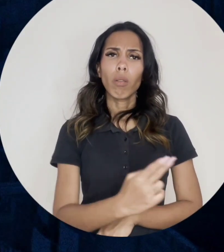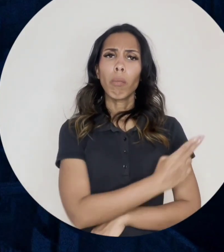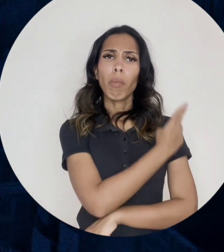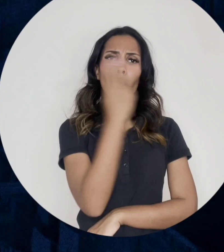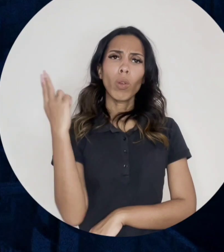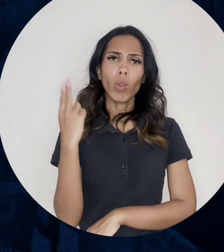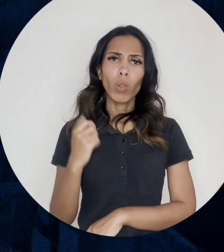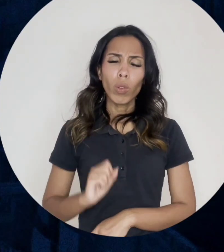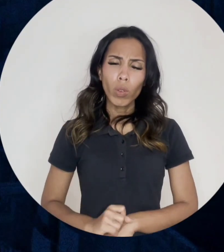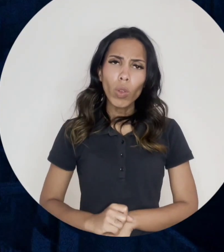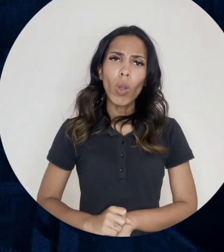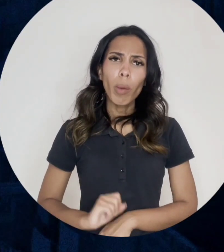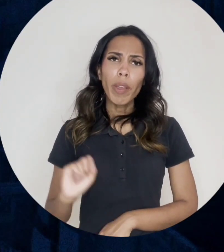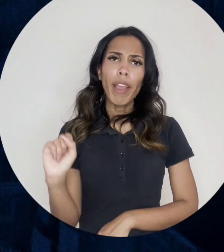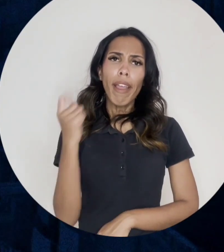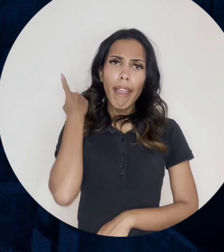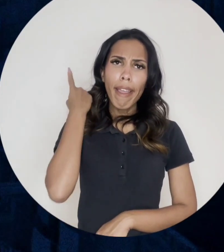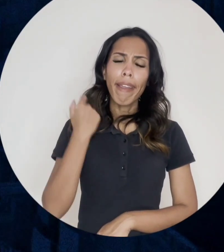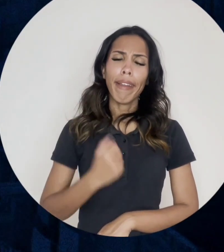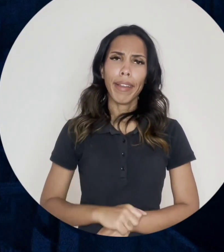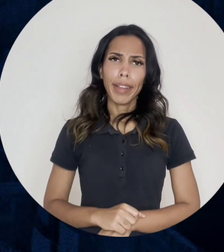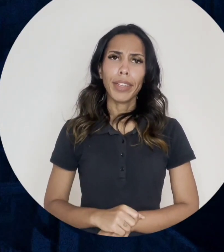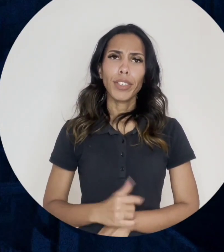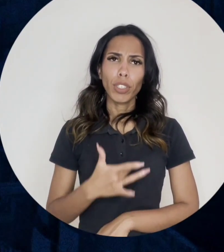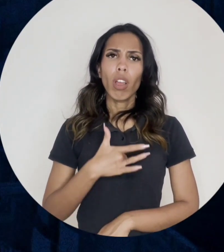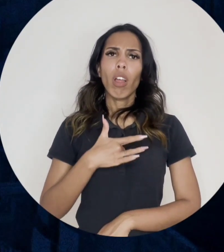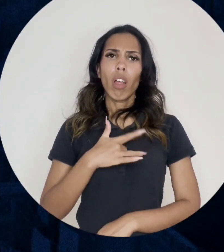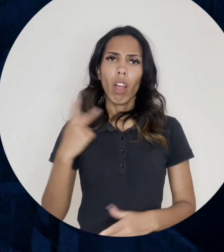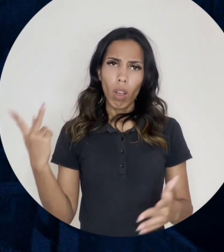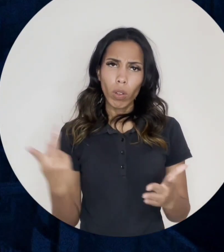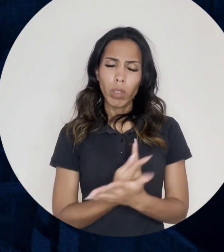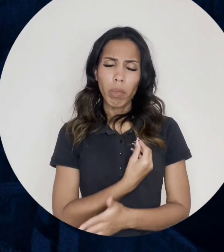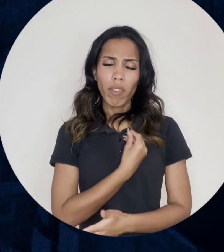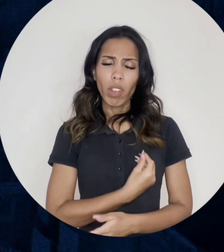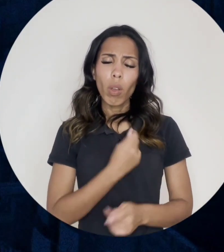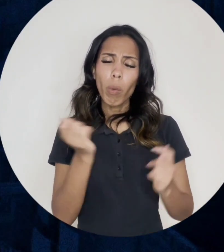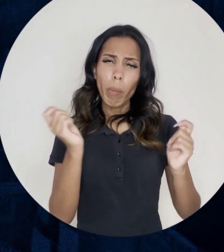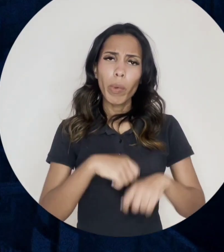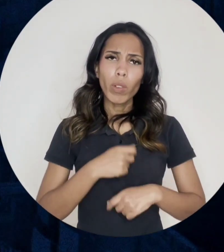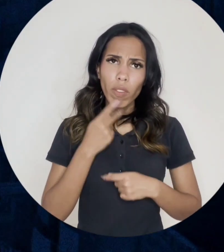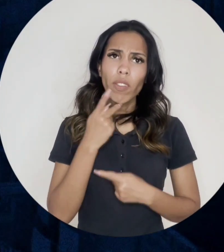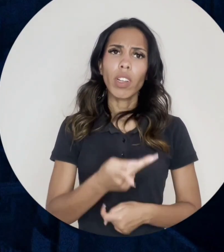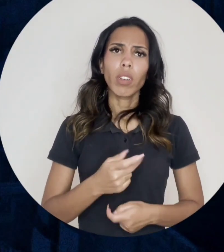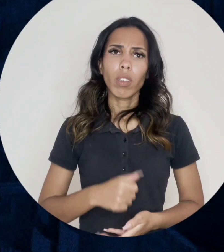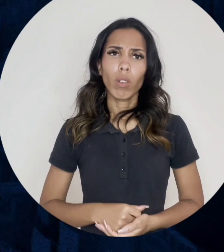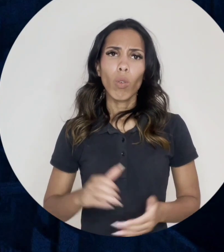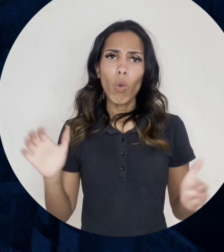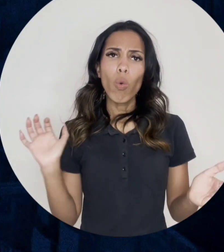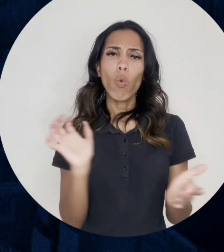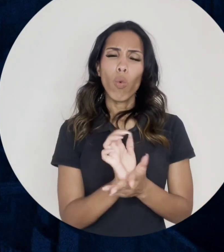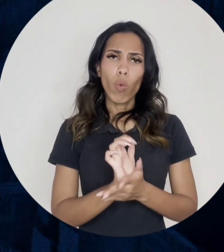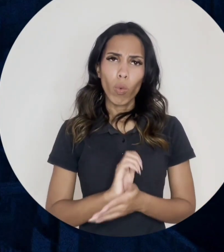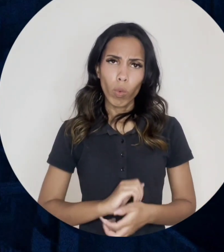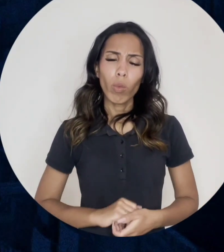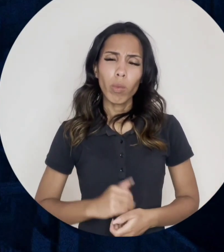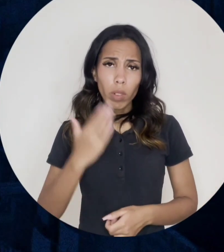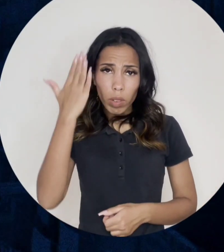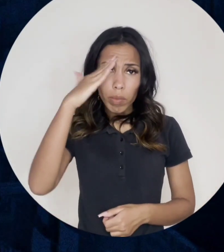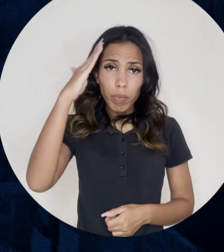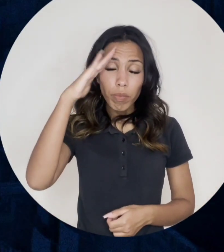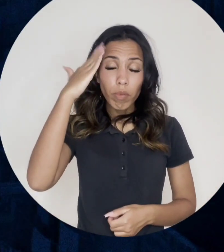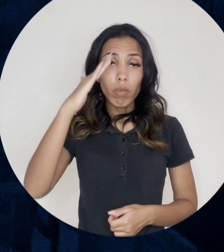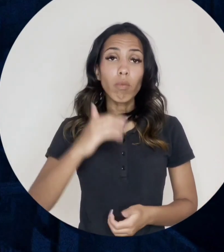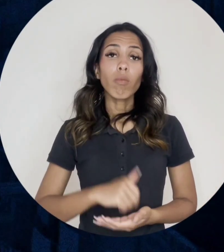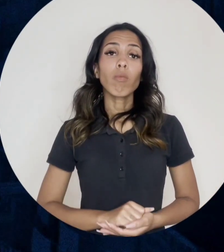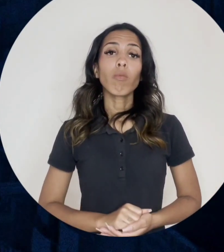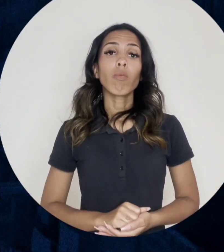como ex-paciente. Como agente social, né? Como um grupo de. Uhum. Entendeu? E aí eu